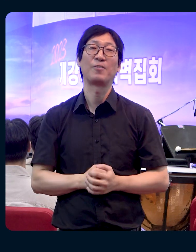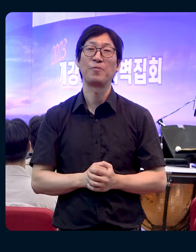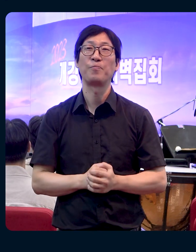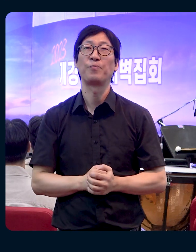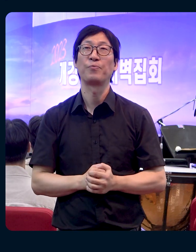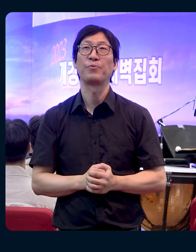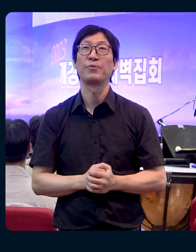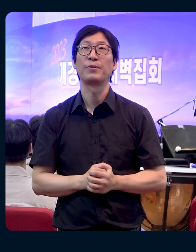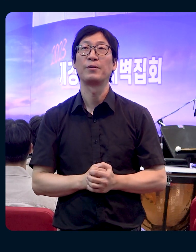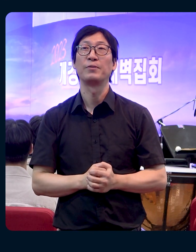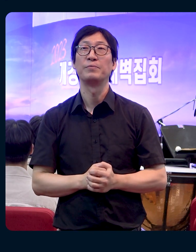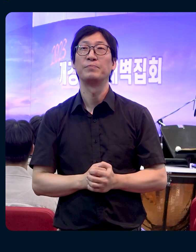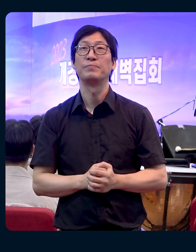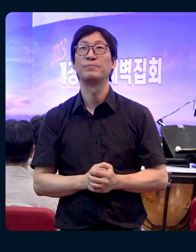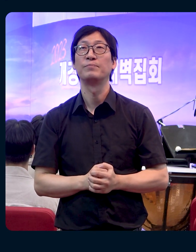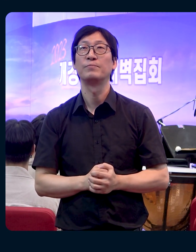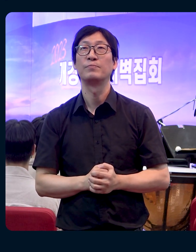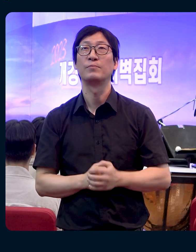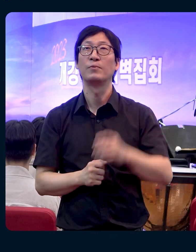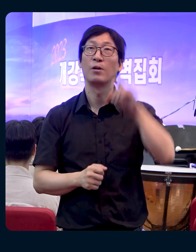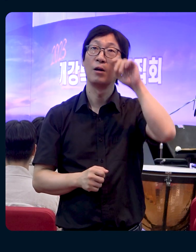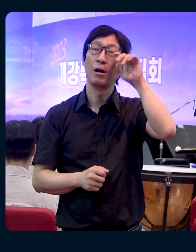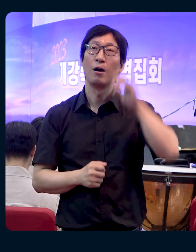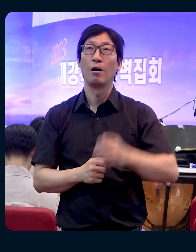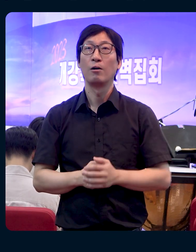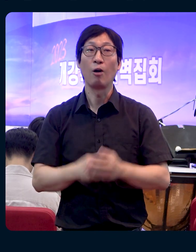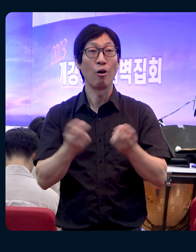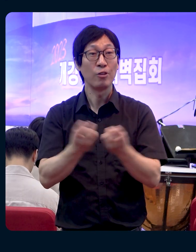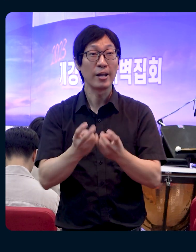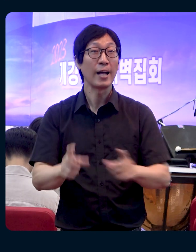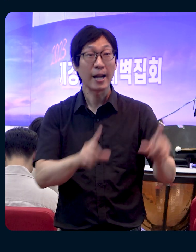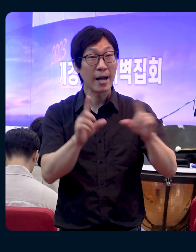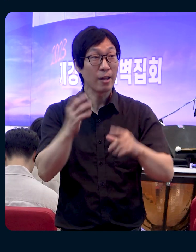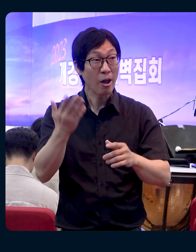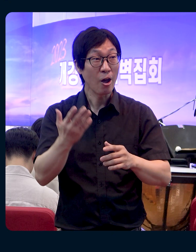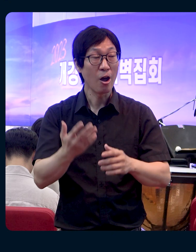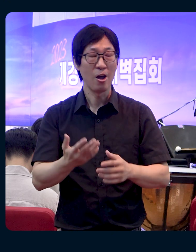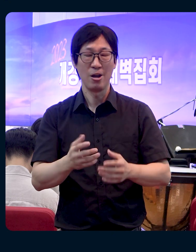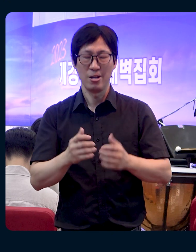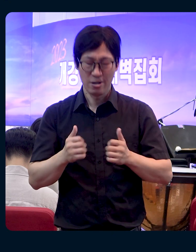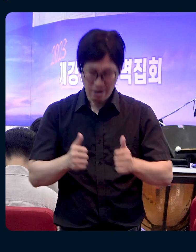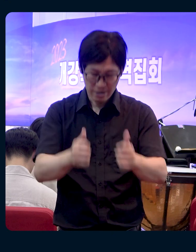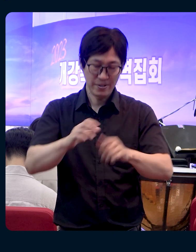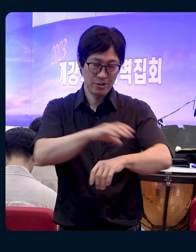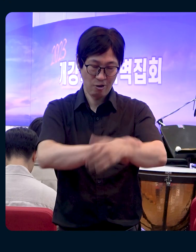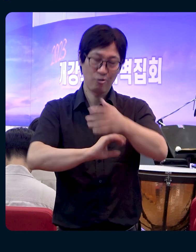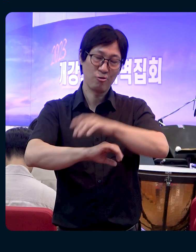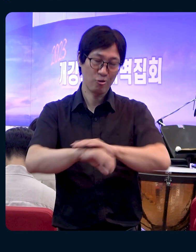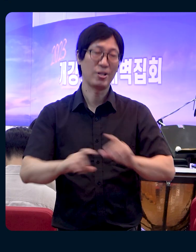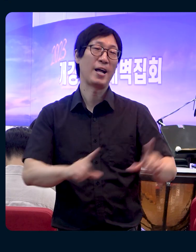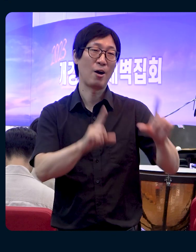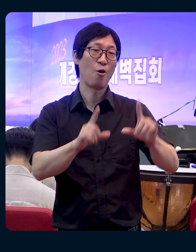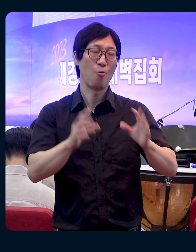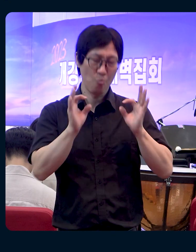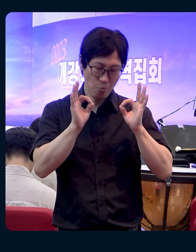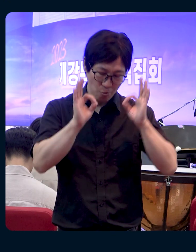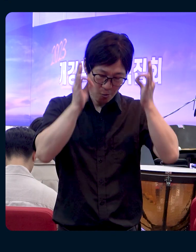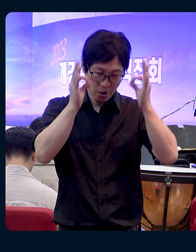우리는 살아야 한다는 겁니다. 어떻게? 열심히, 적극적으로 말이죠. 최선을